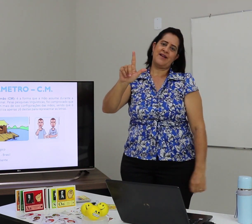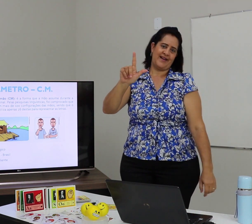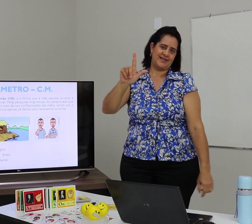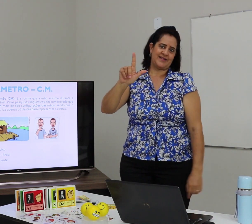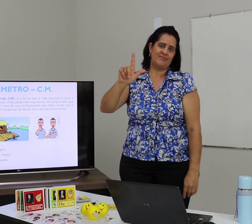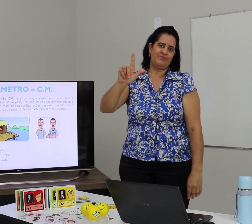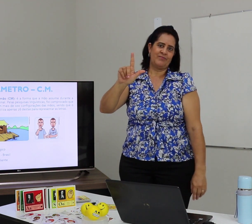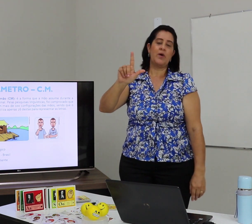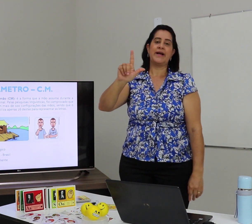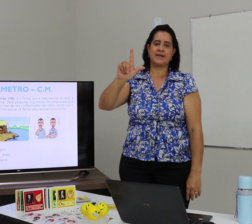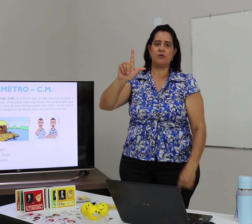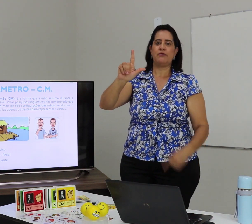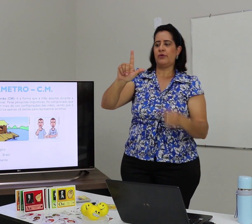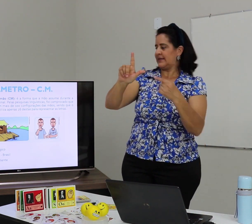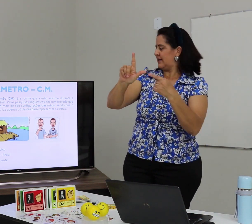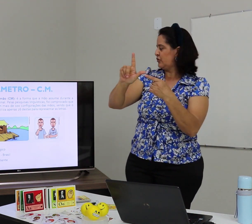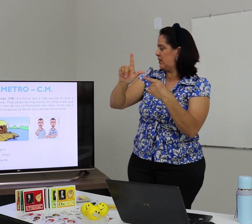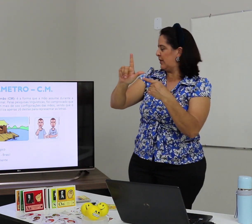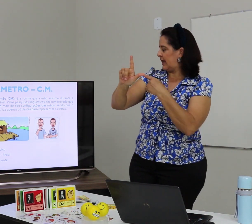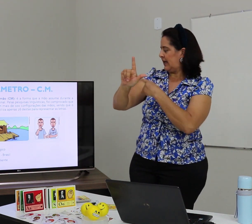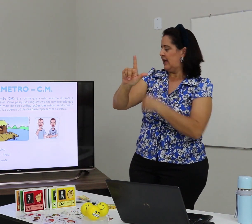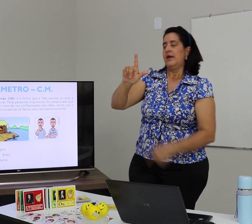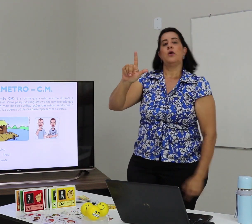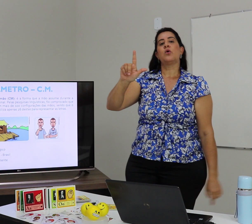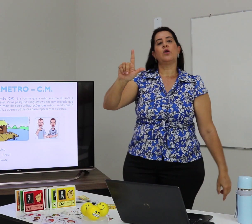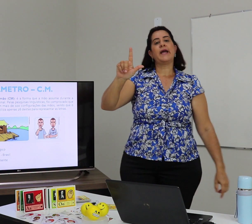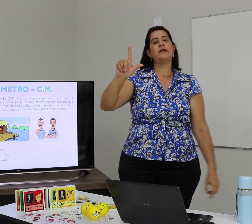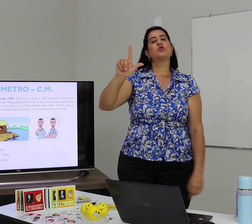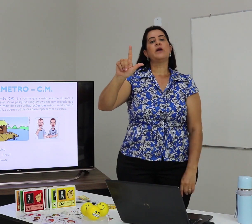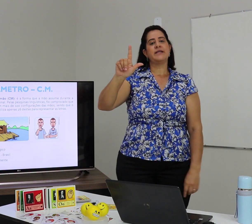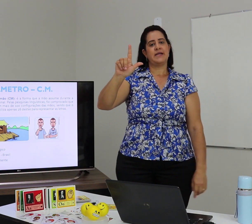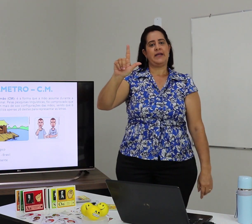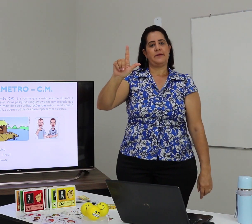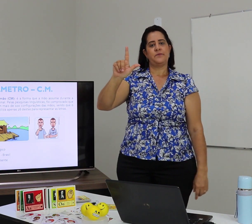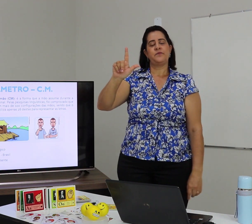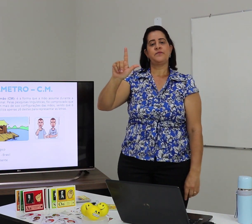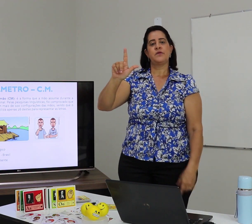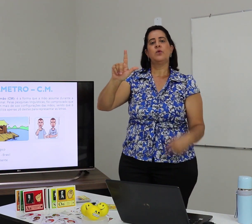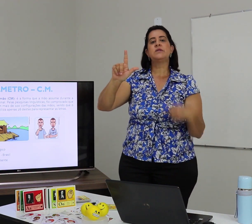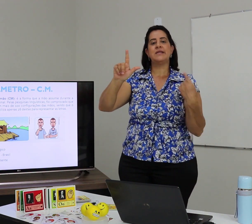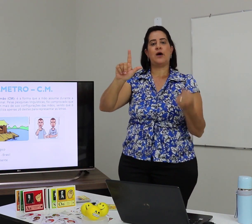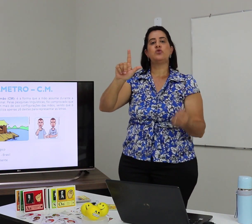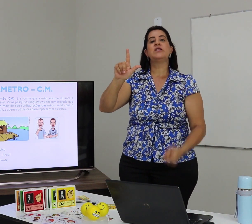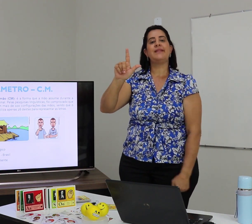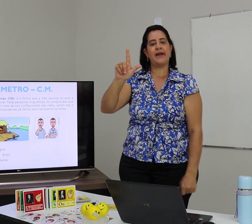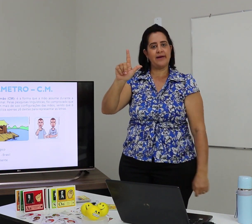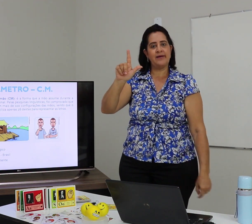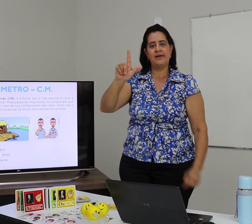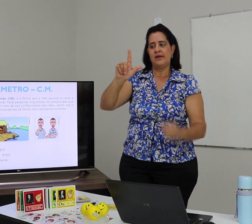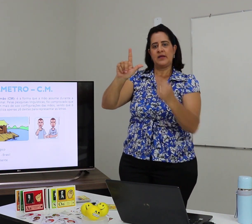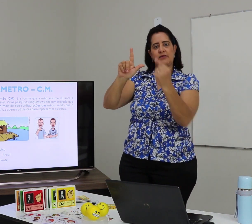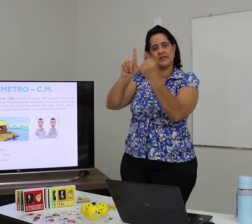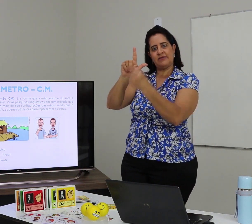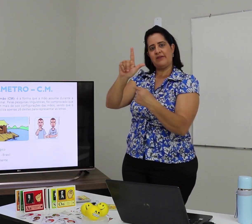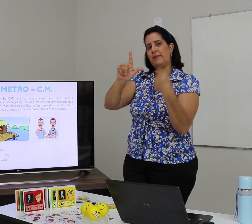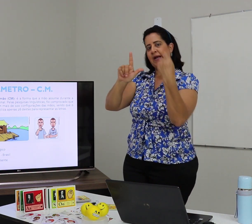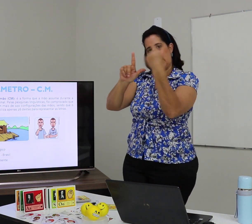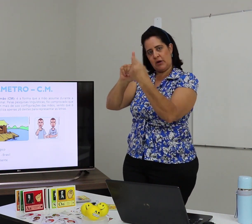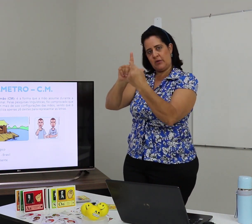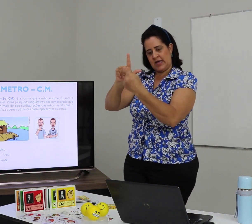sinais com essa configuração de mão aqui. Eu coloquei dois ali. O sinal de ter, que você vai pegar a mão em